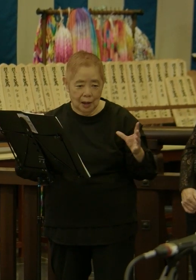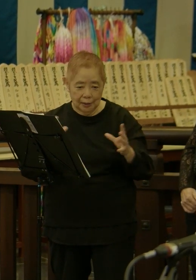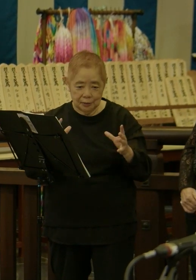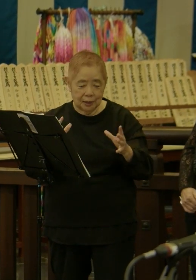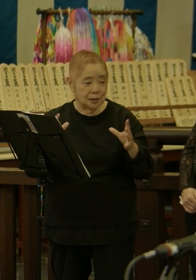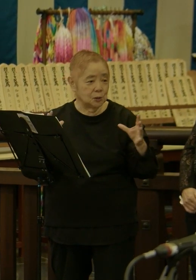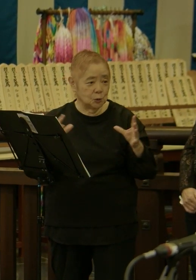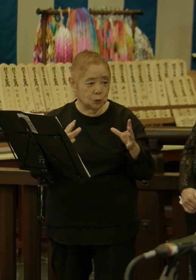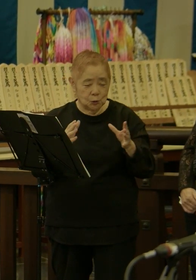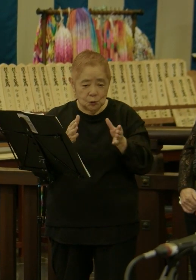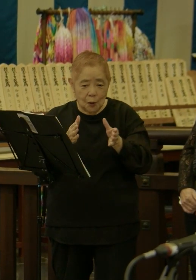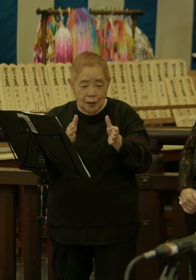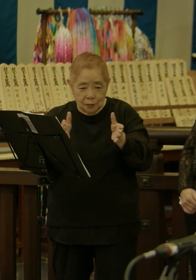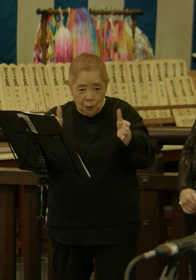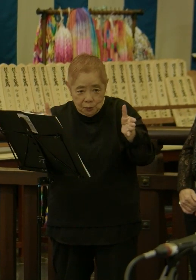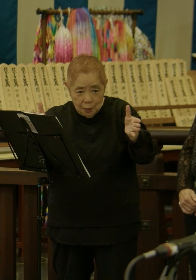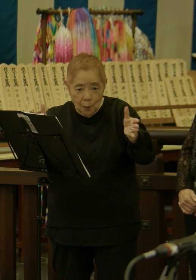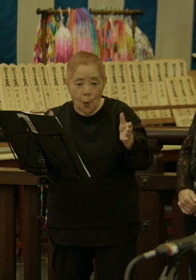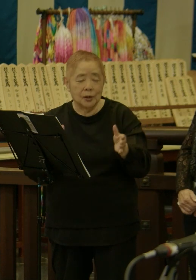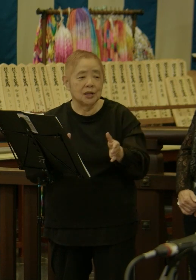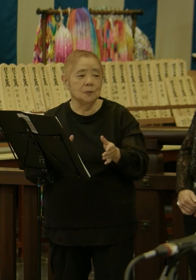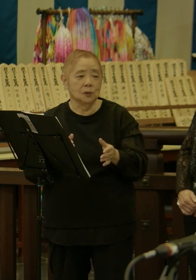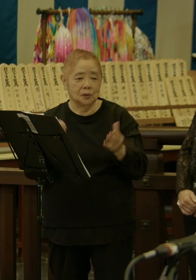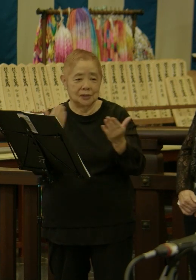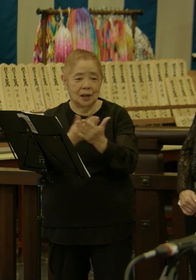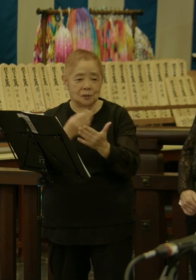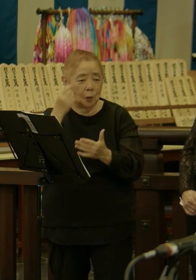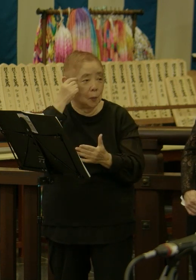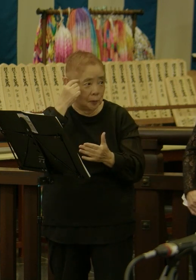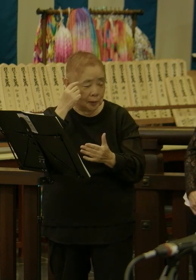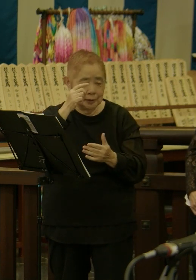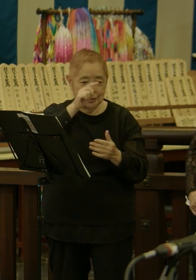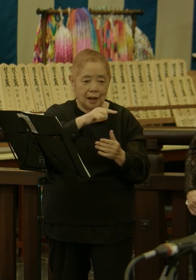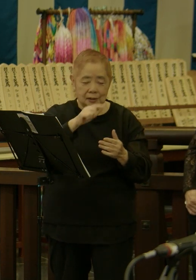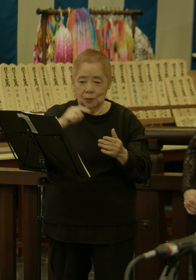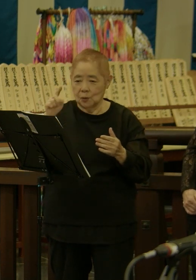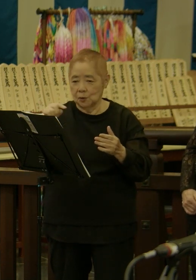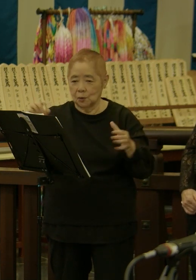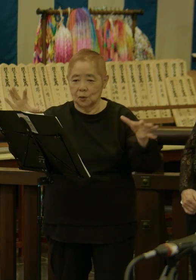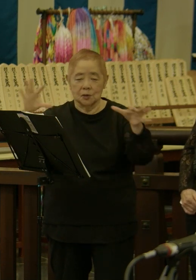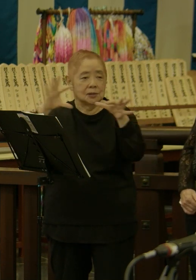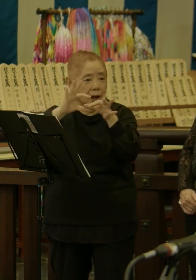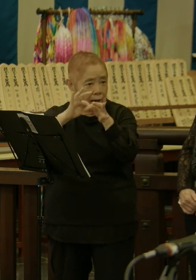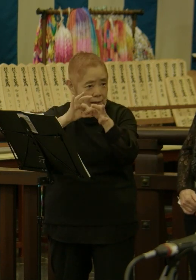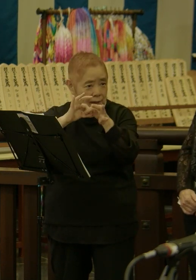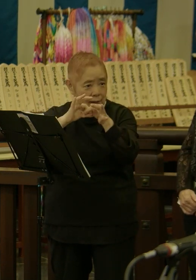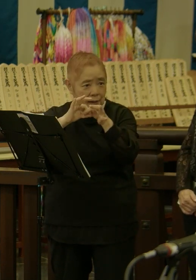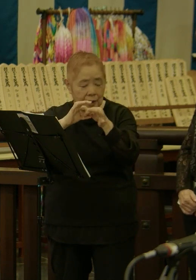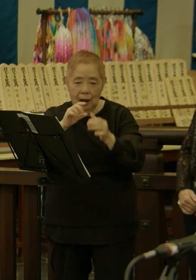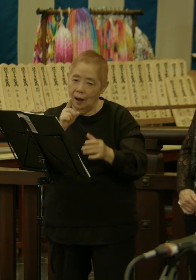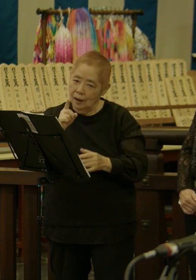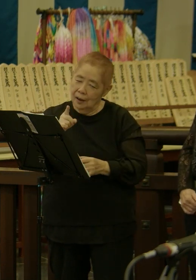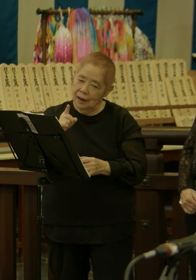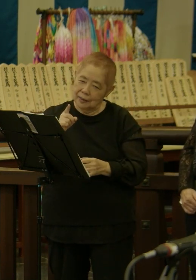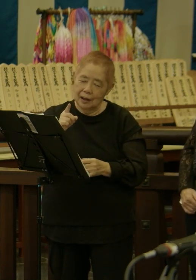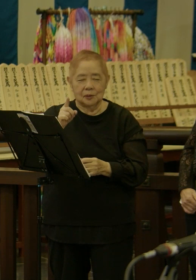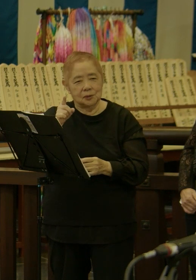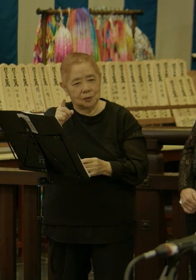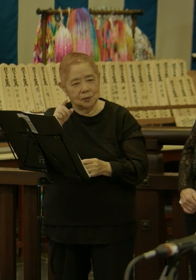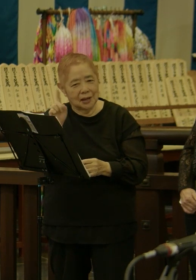ですね。なんかその人のつながりとかね、 あ、この人何してるかなと